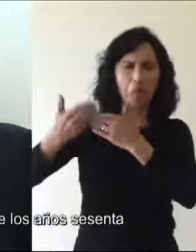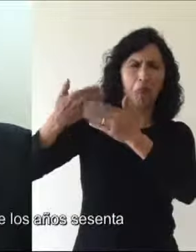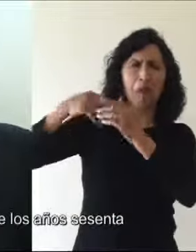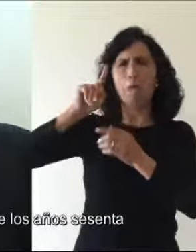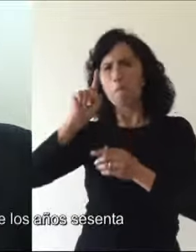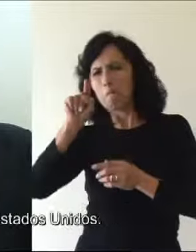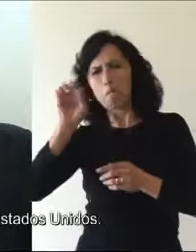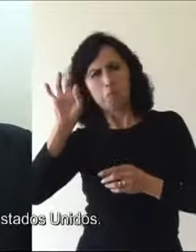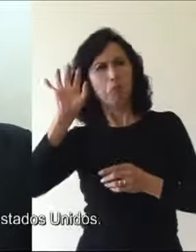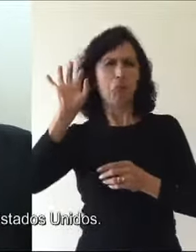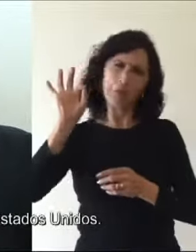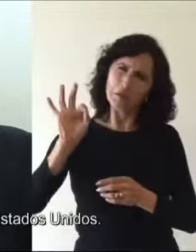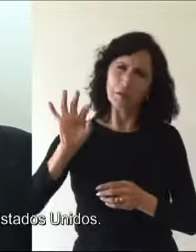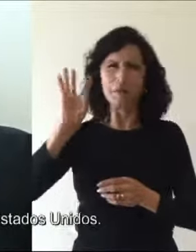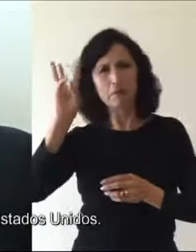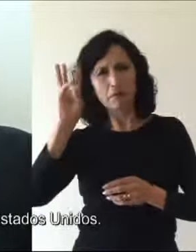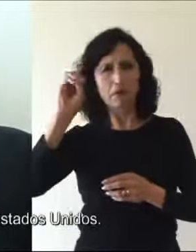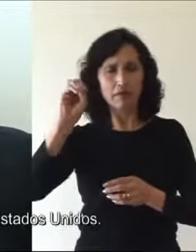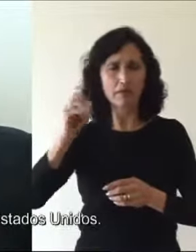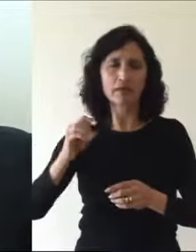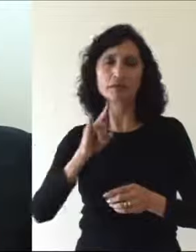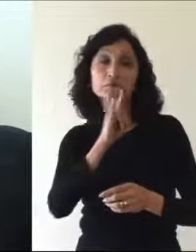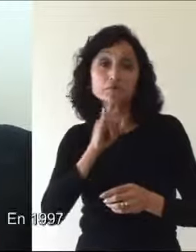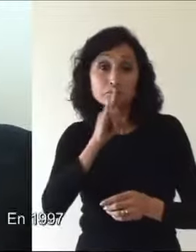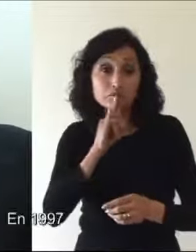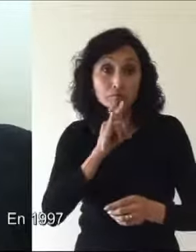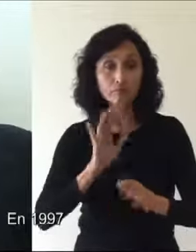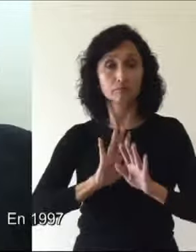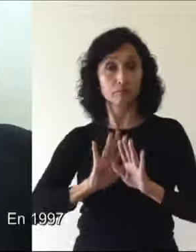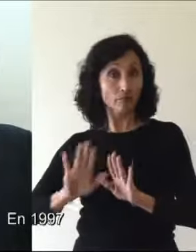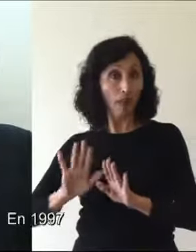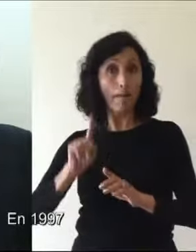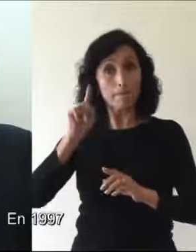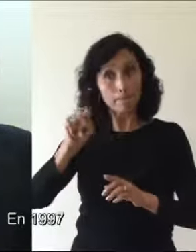de los años 60 en Estados Unidos. En